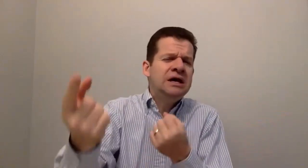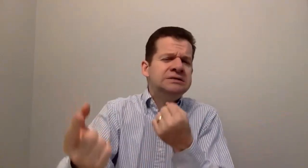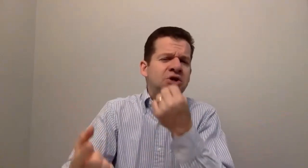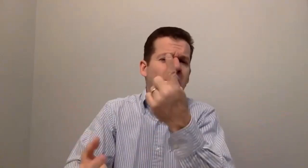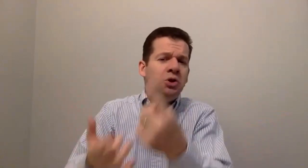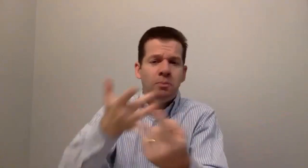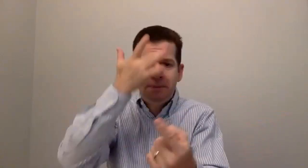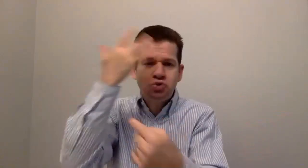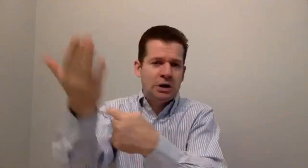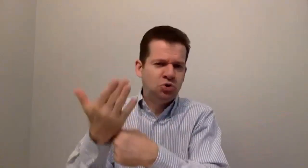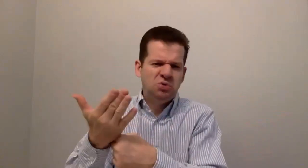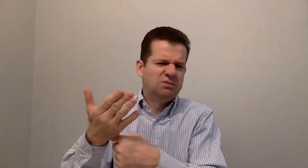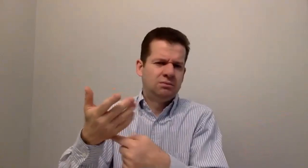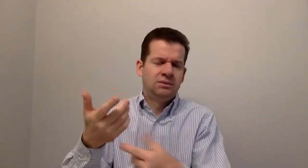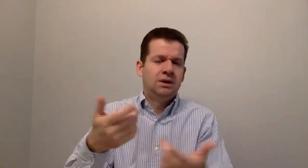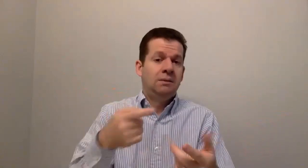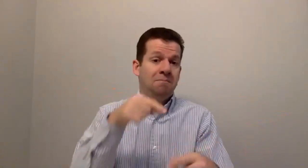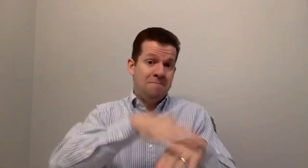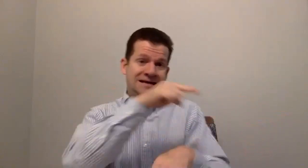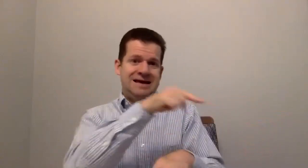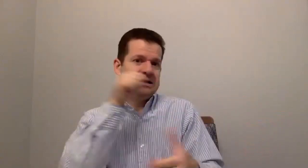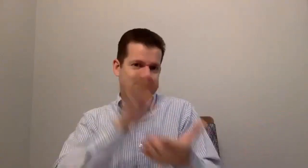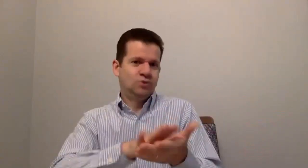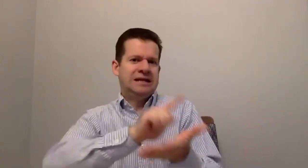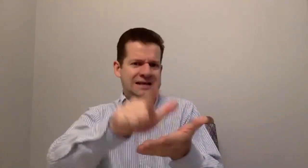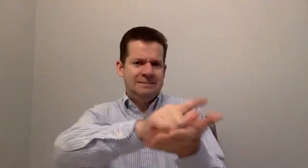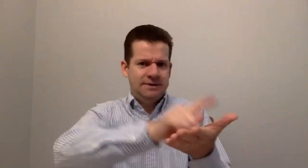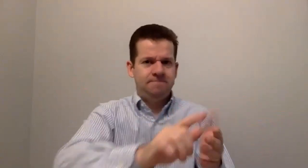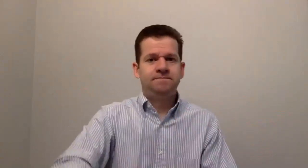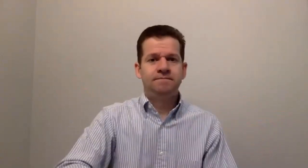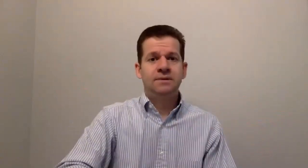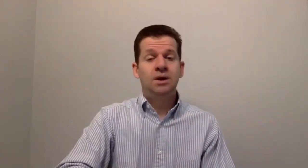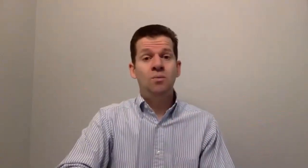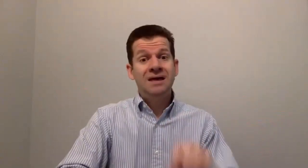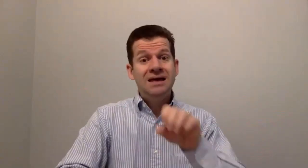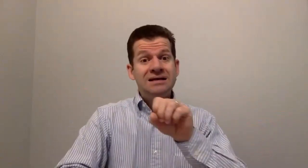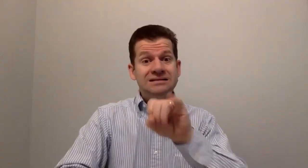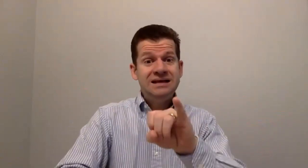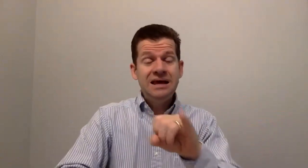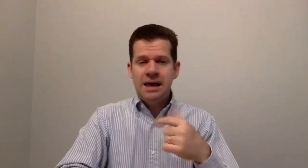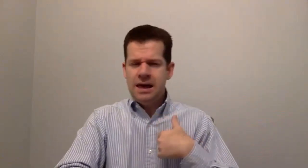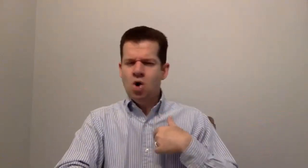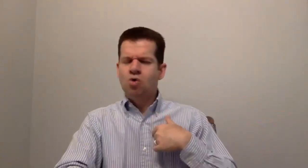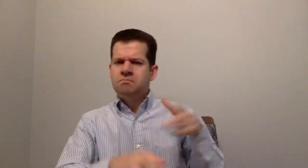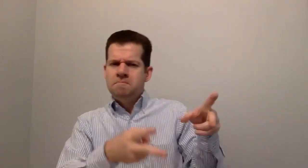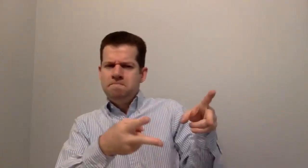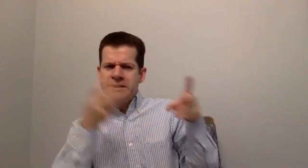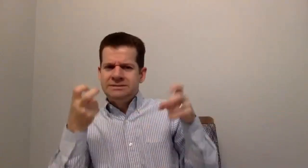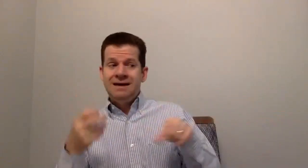vez em quando a pessoa ajuda. Mas ela, esposa limpa. Então, se eu perceber